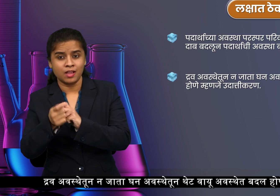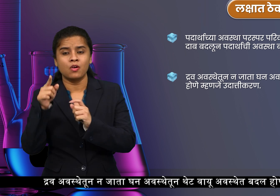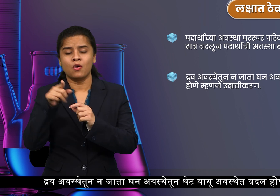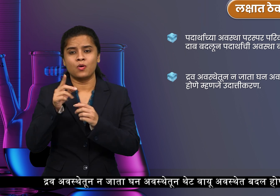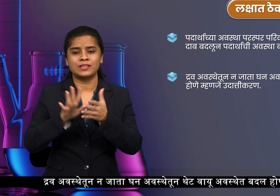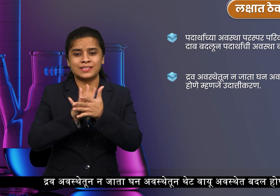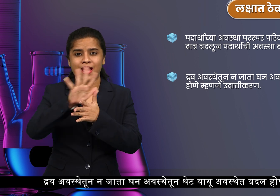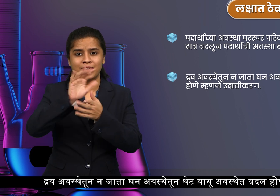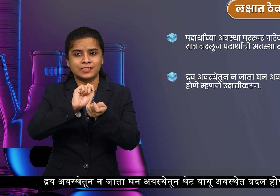होणे.